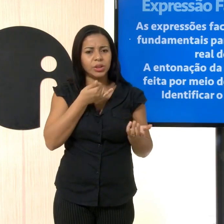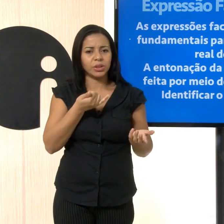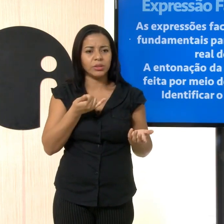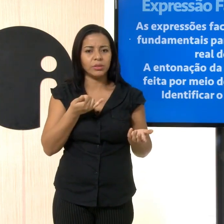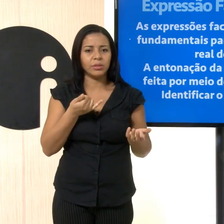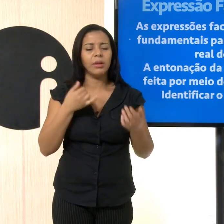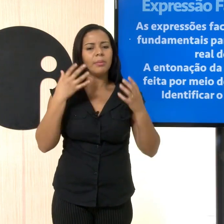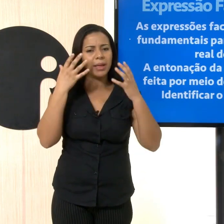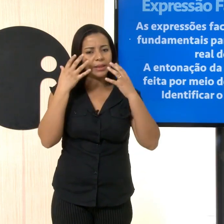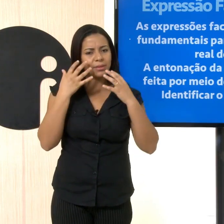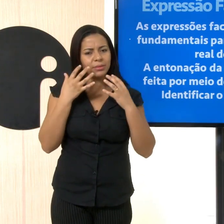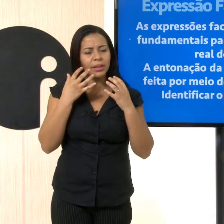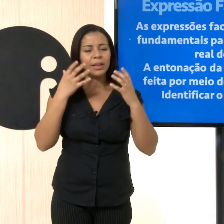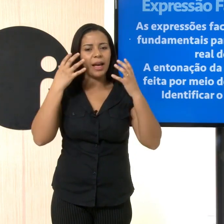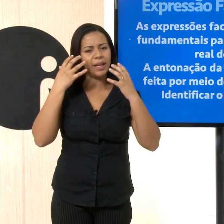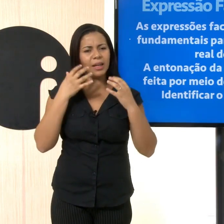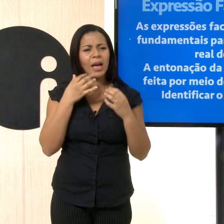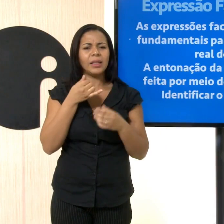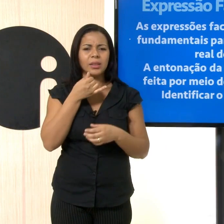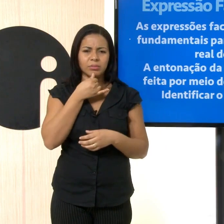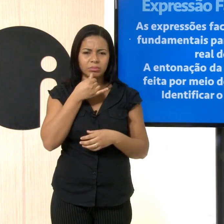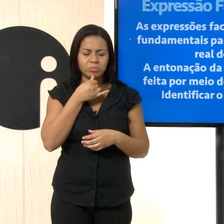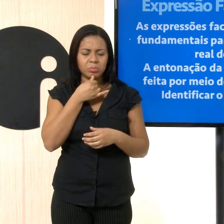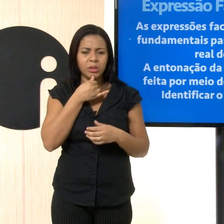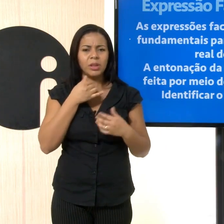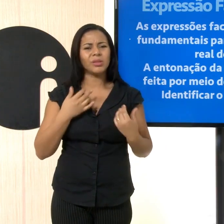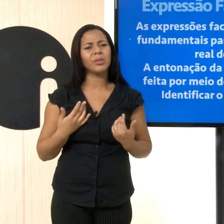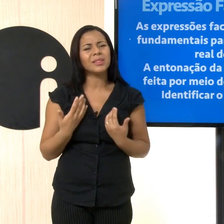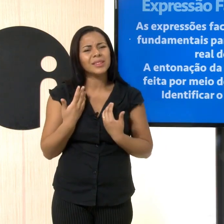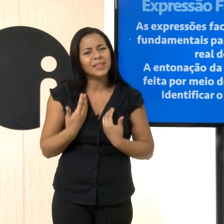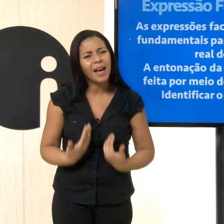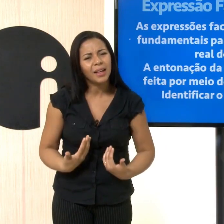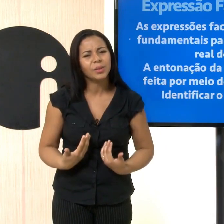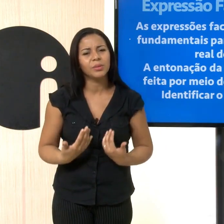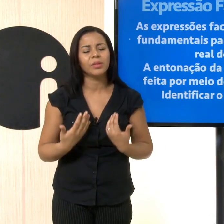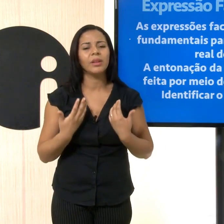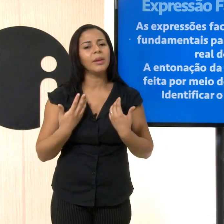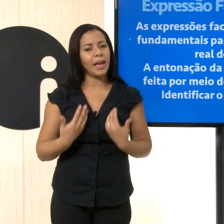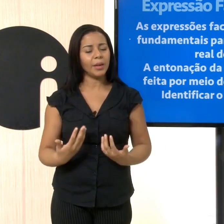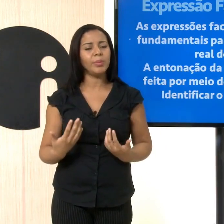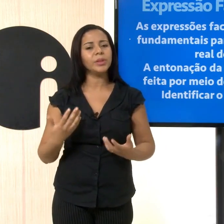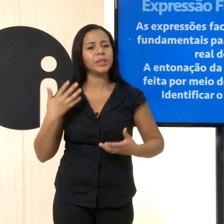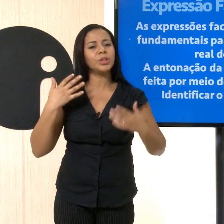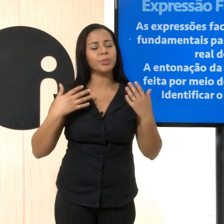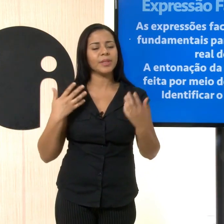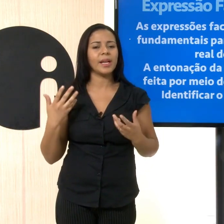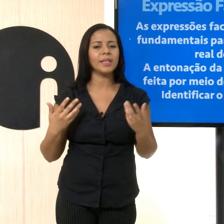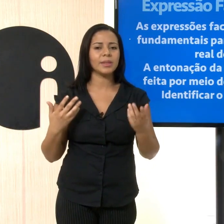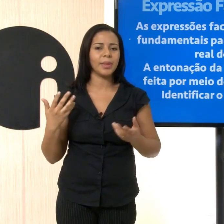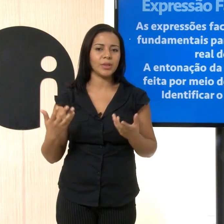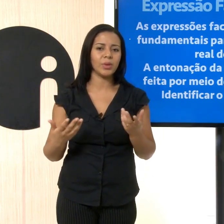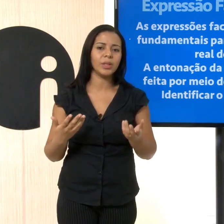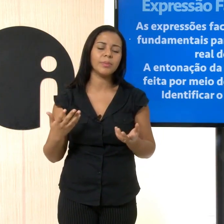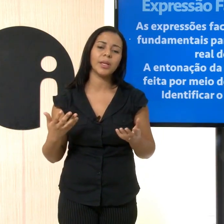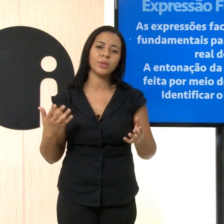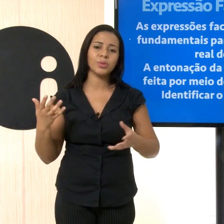triste, mais carregada. Estou cansado. É importante mostrar as expressões para que o